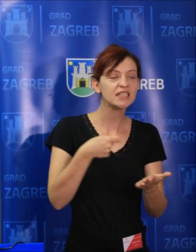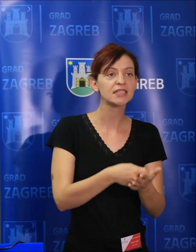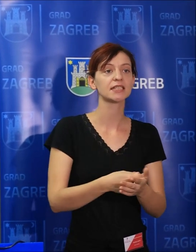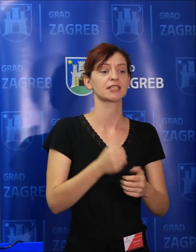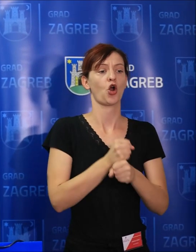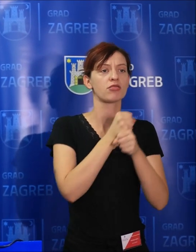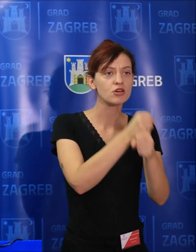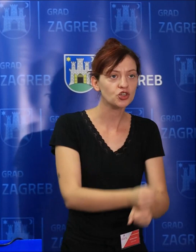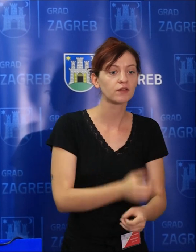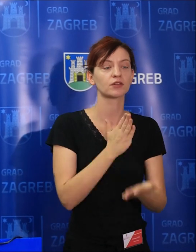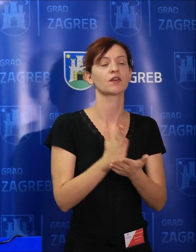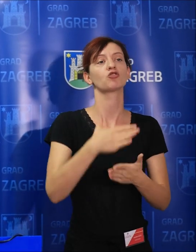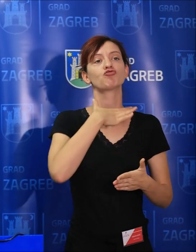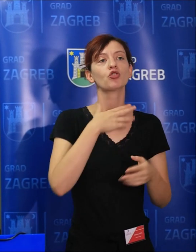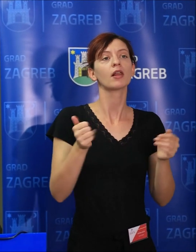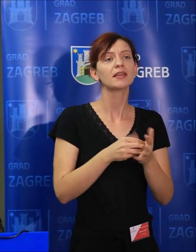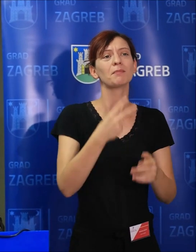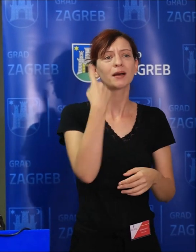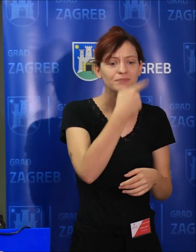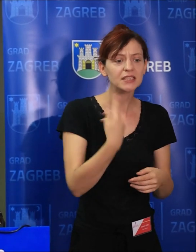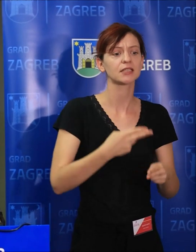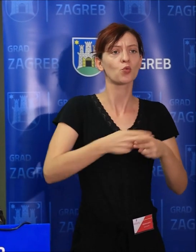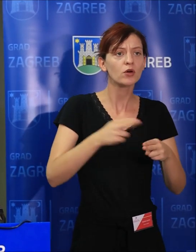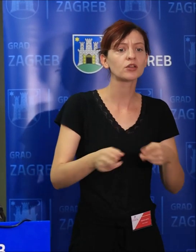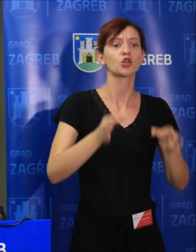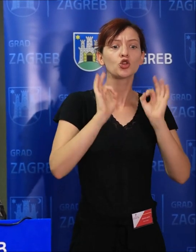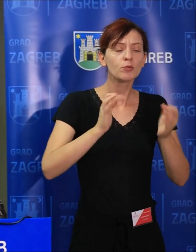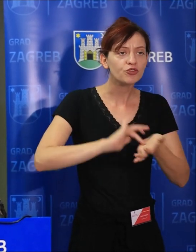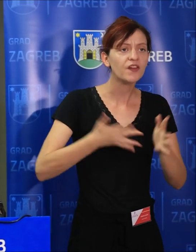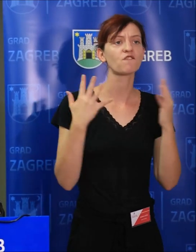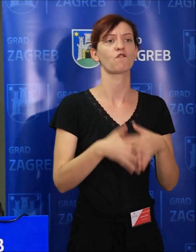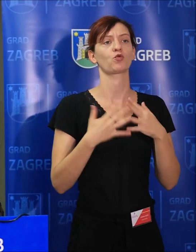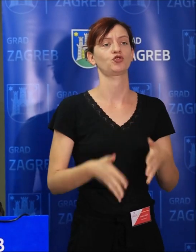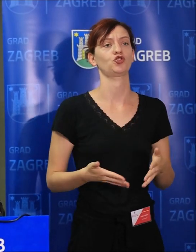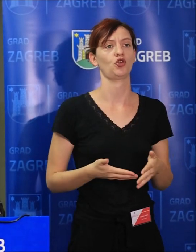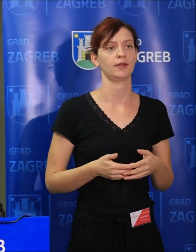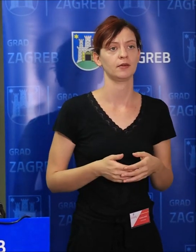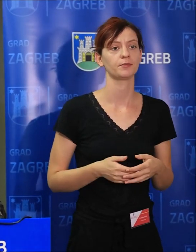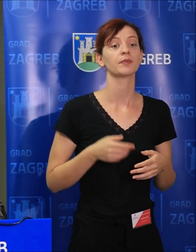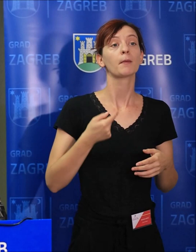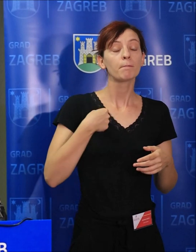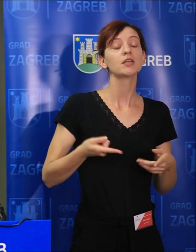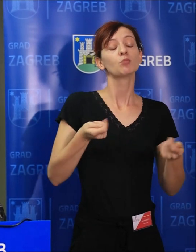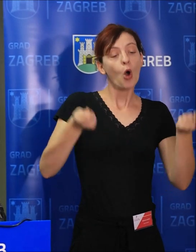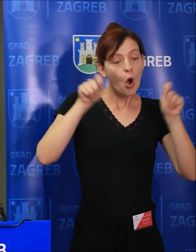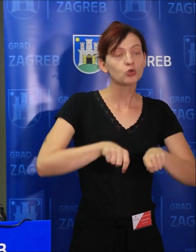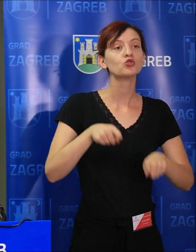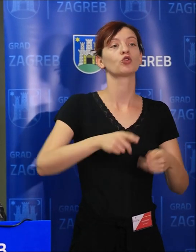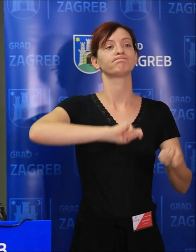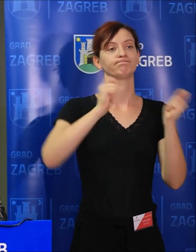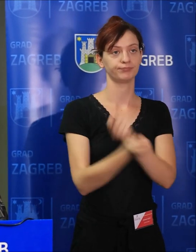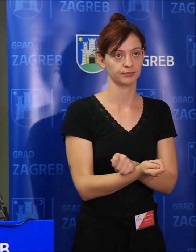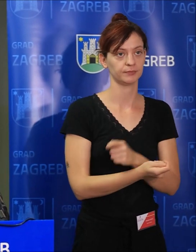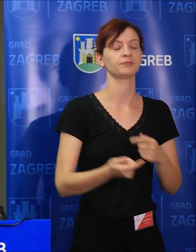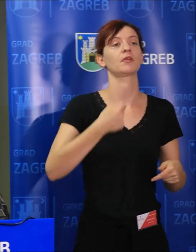je potrebna, da svaka škola izgleda uredno, dobro, da sve funkcionira u njoj. I to smo odlučili promijeniti. Znači, nakon što